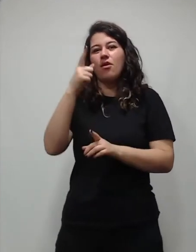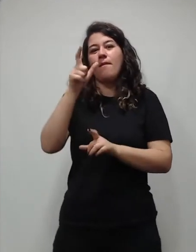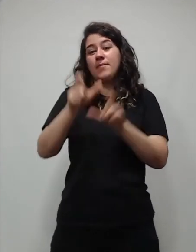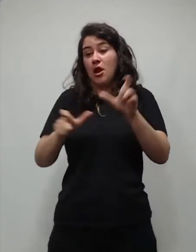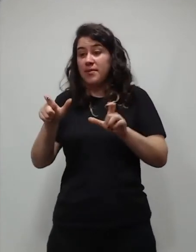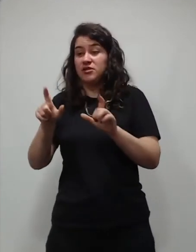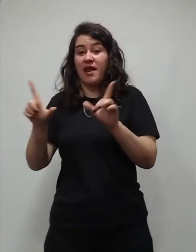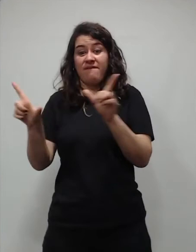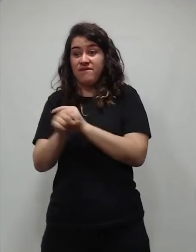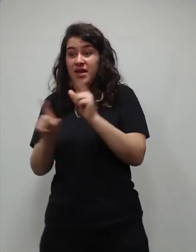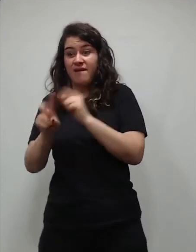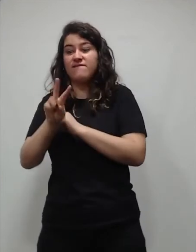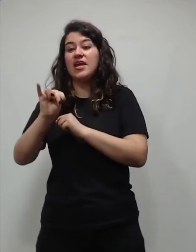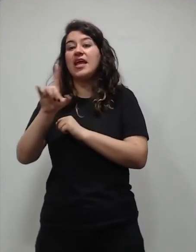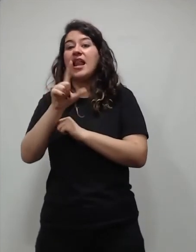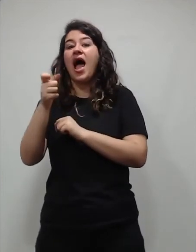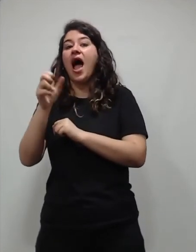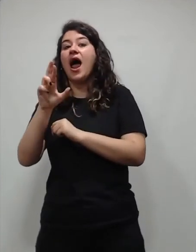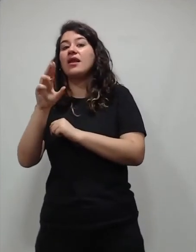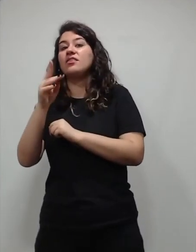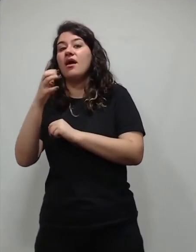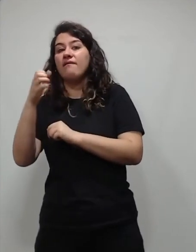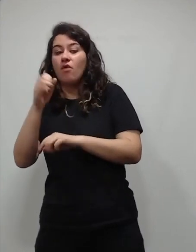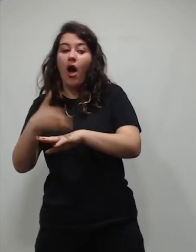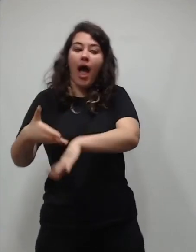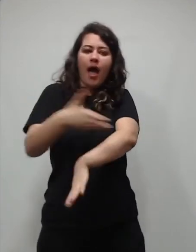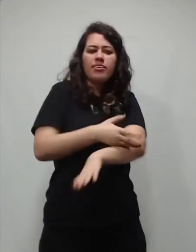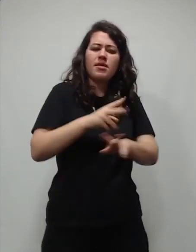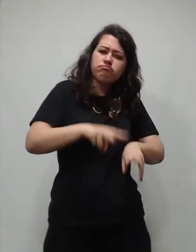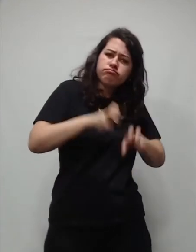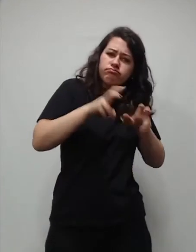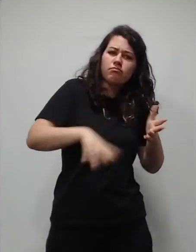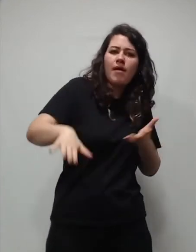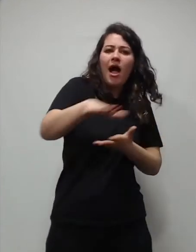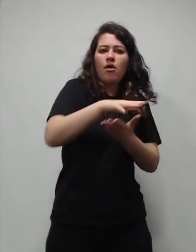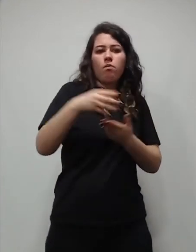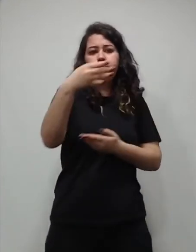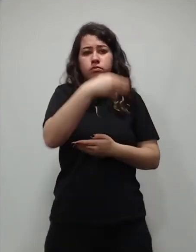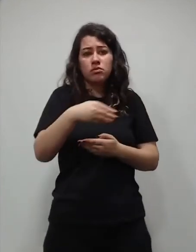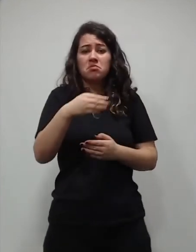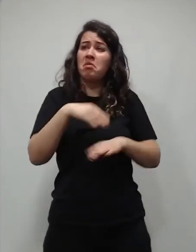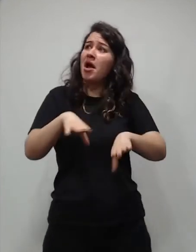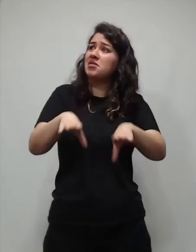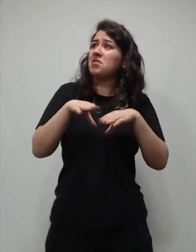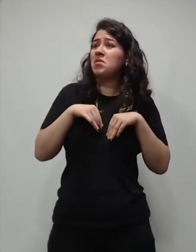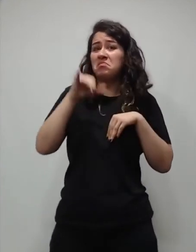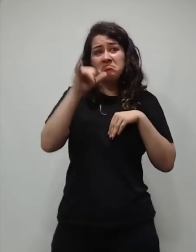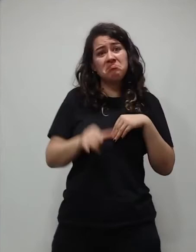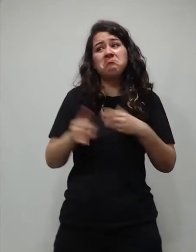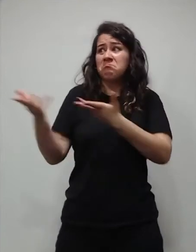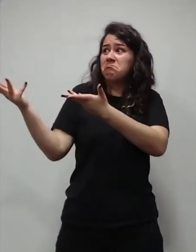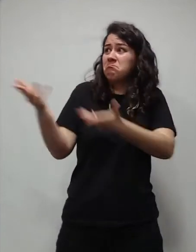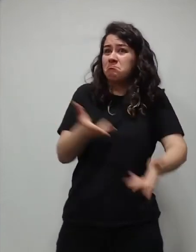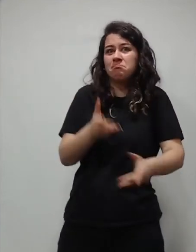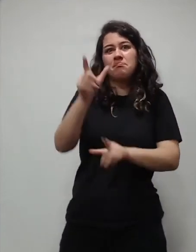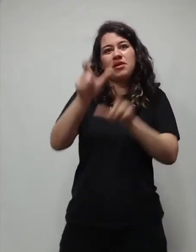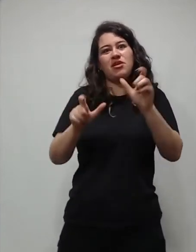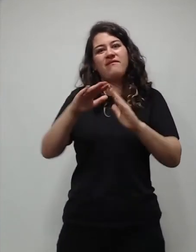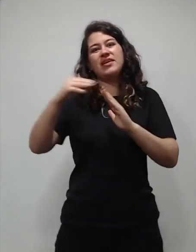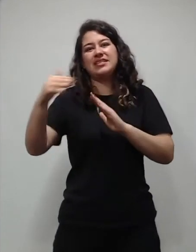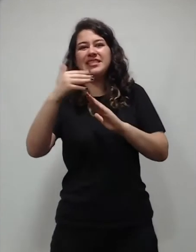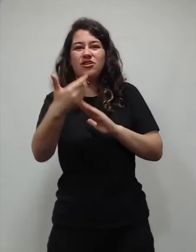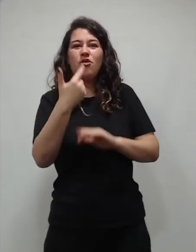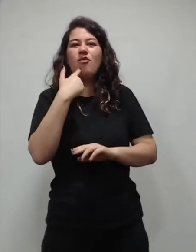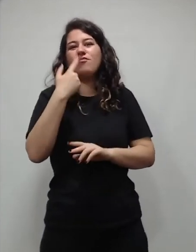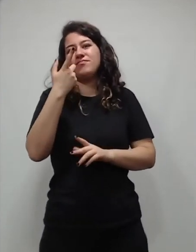y de Seremos, se hace un trabajo previo en el barrio de Buceo y Buceo termina aceptando y queriendo a los vecinos y